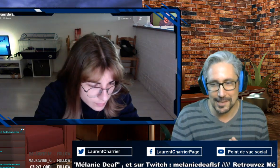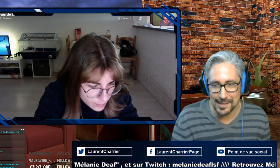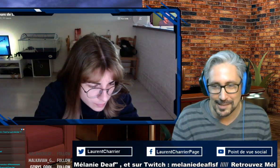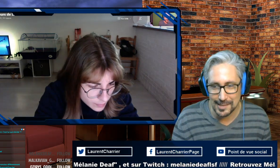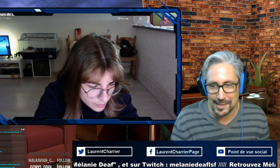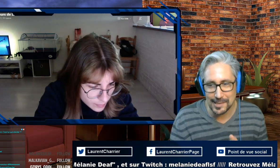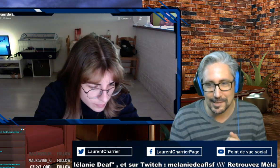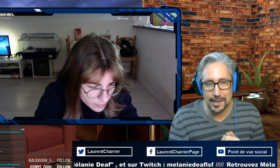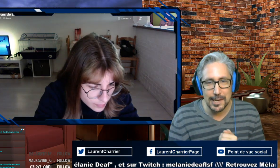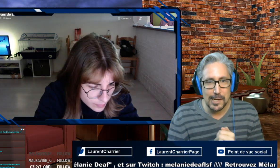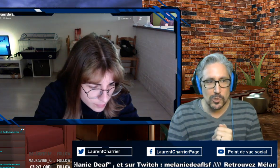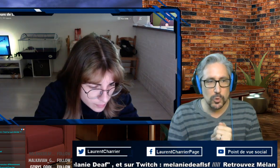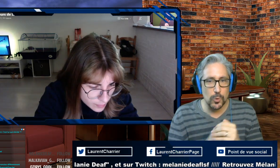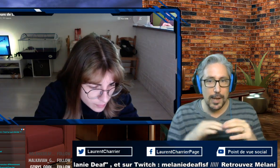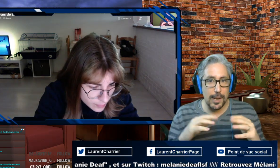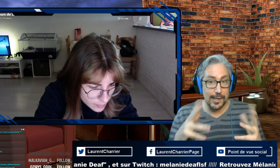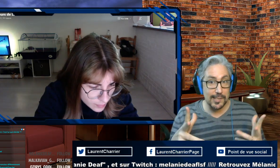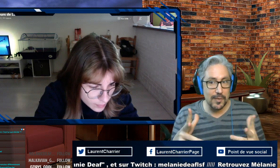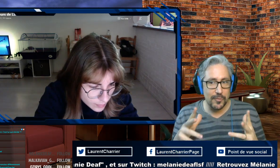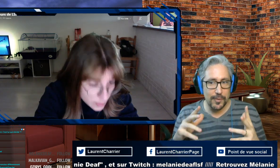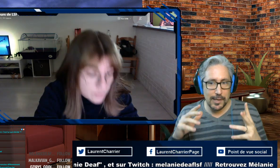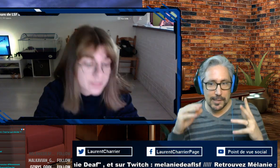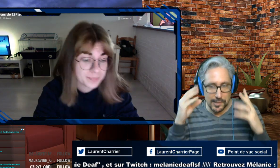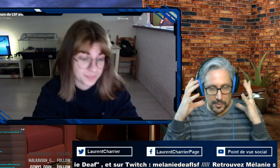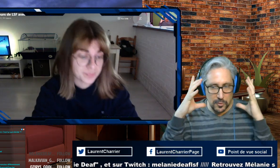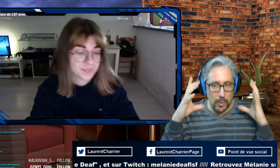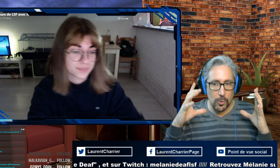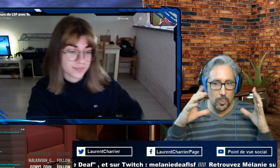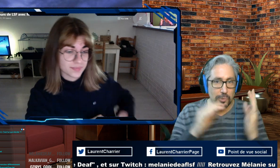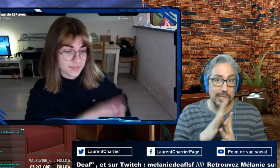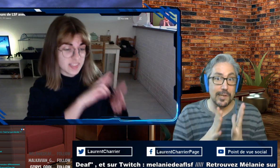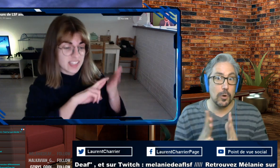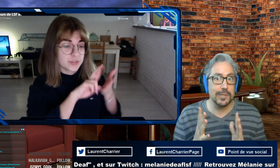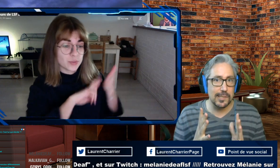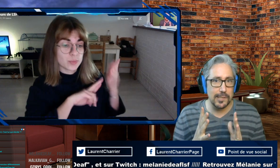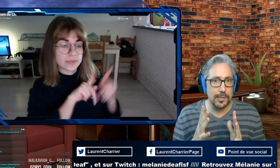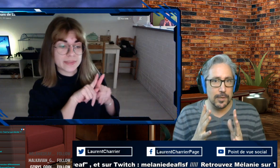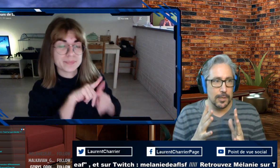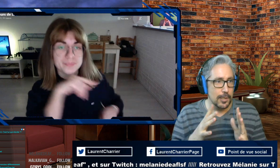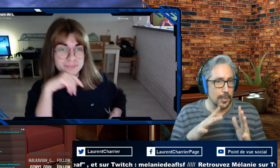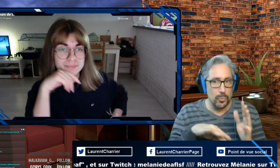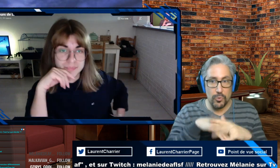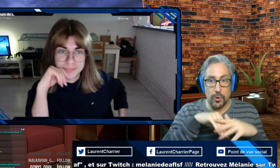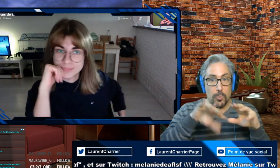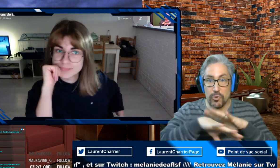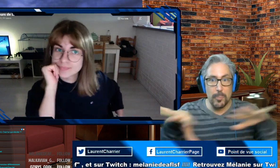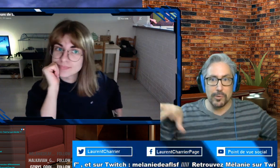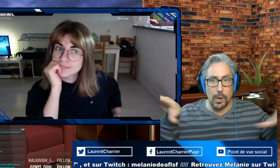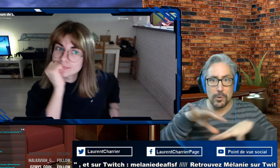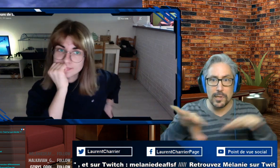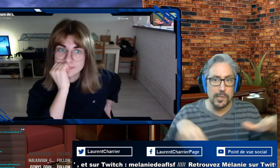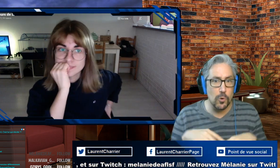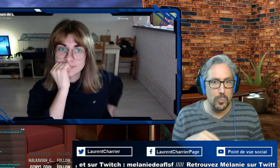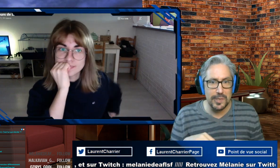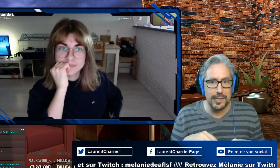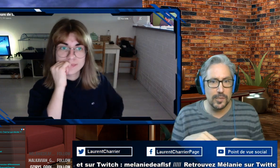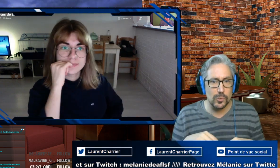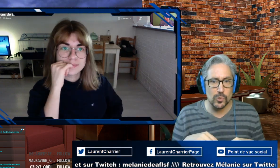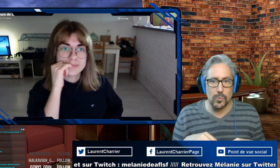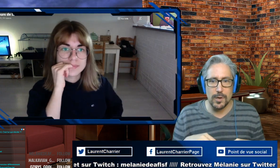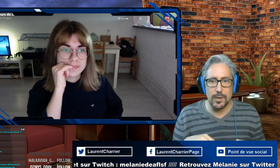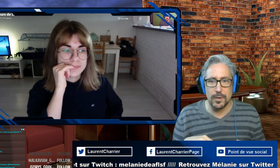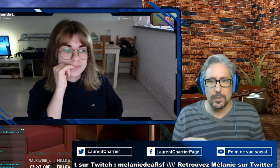Exactement, c'est ça. Surtout que la LSF, ce qu'il faut vraiment comprendre, c'est que la langue des signes, peu importe la langue des signes, le